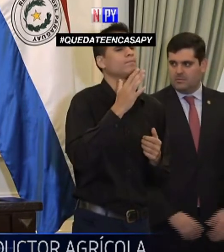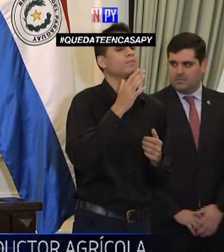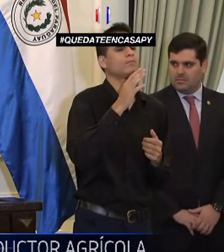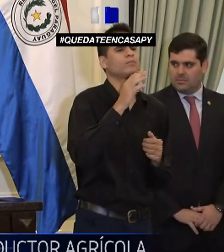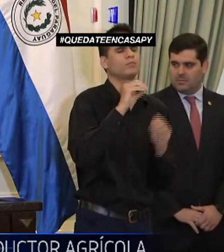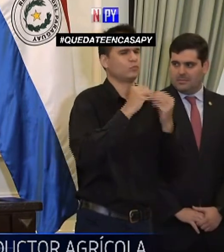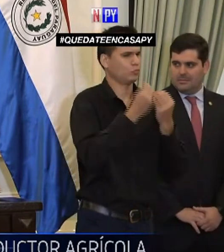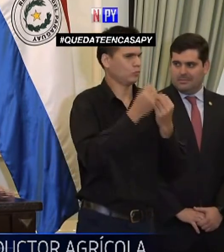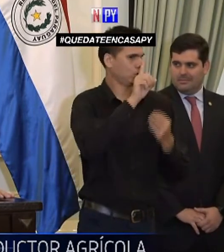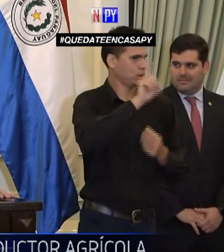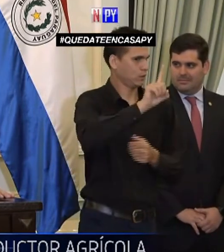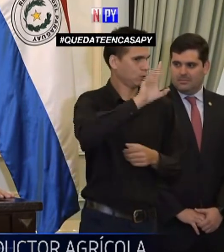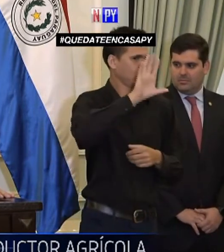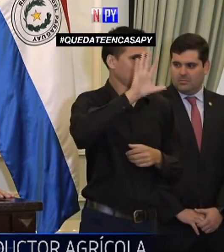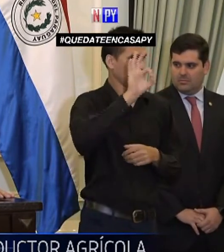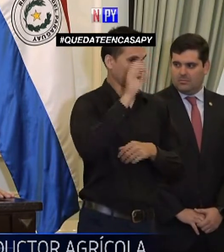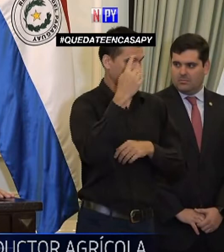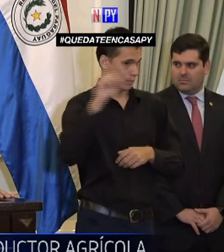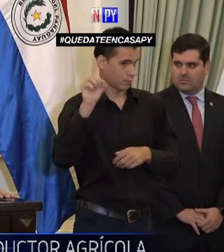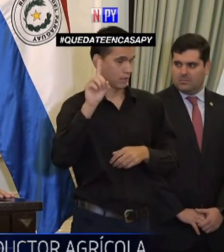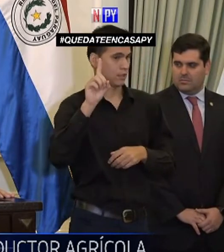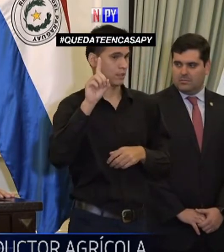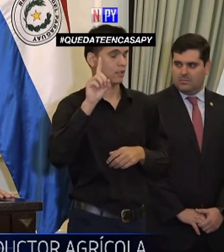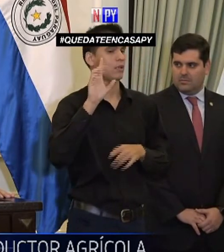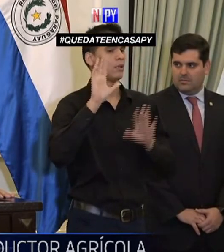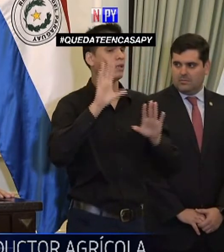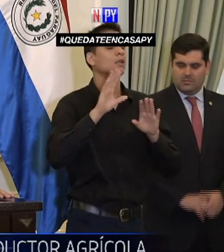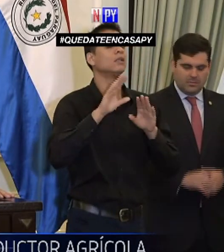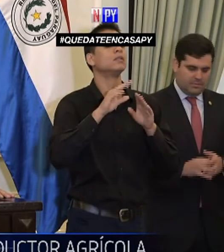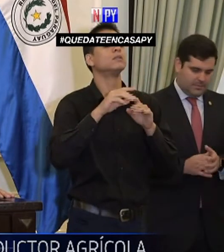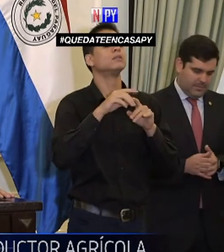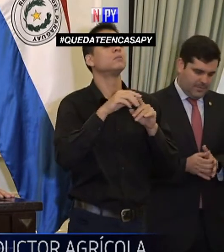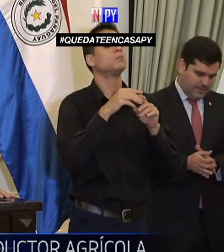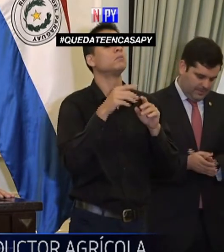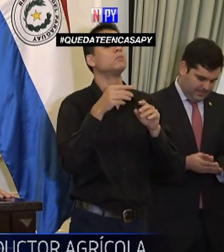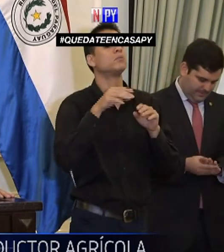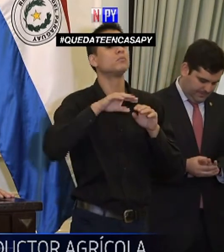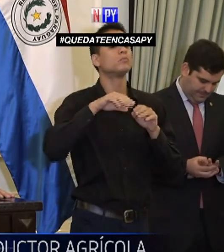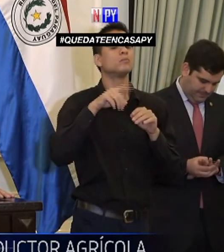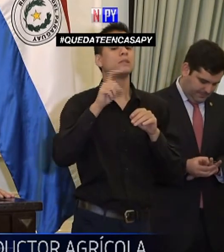150.000. El resto de las 75.000 fincas están